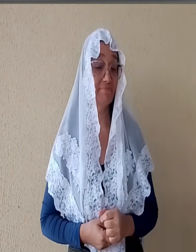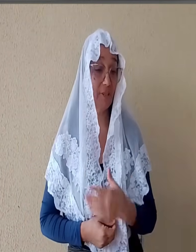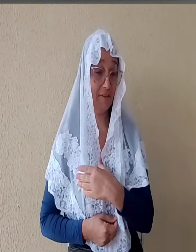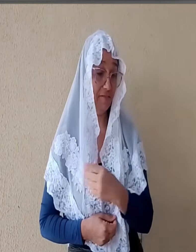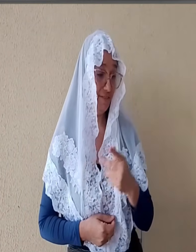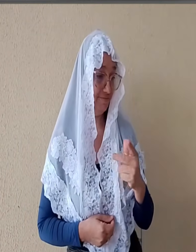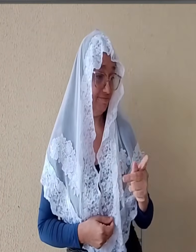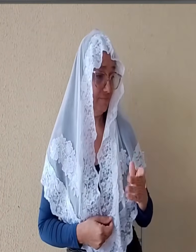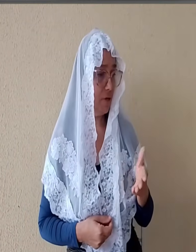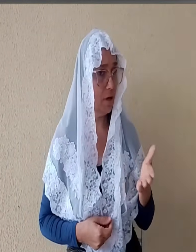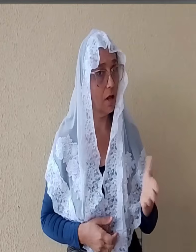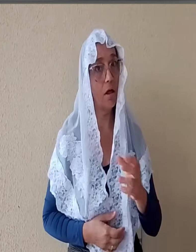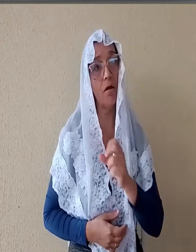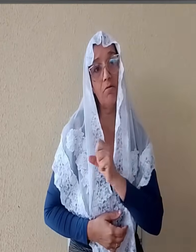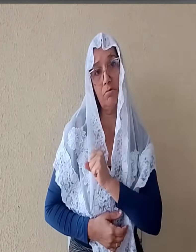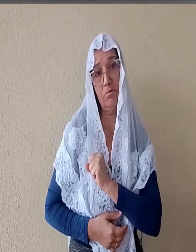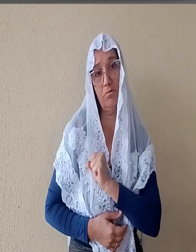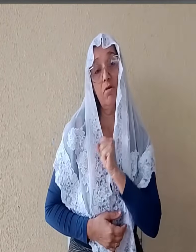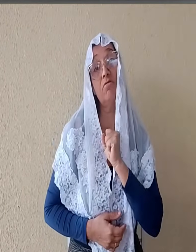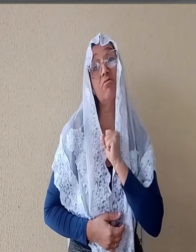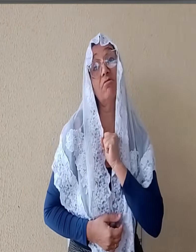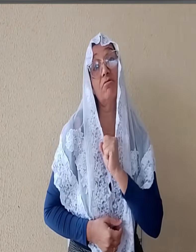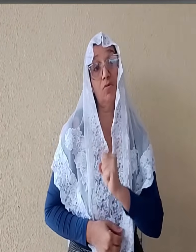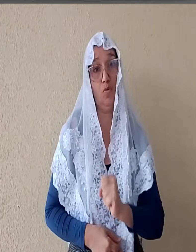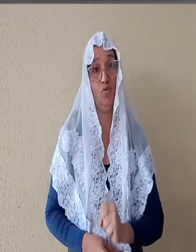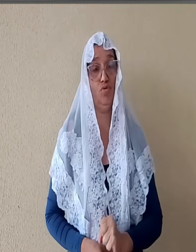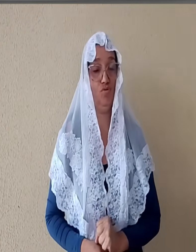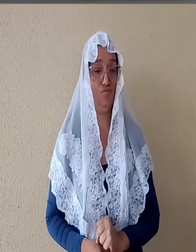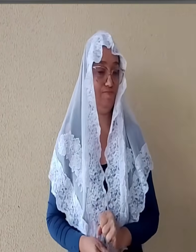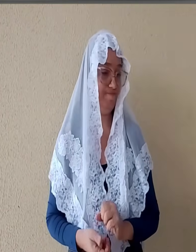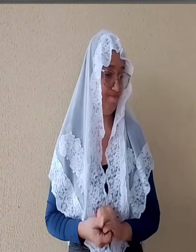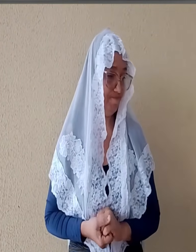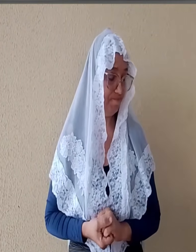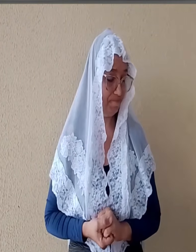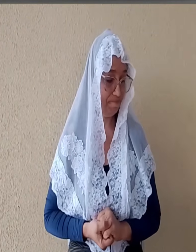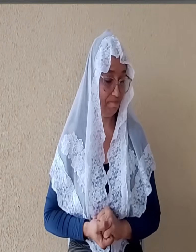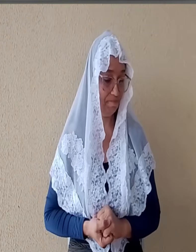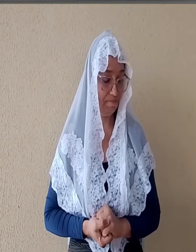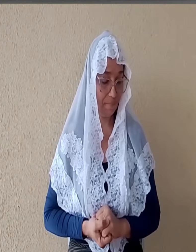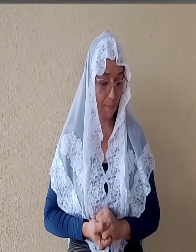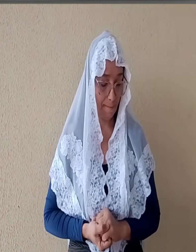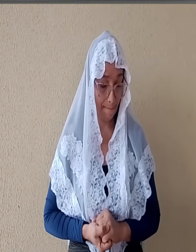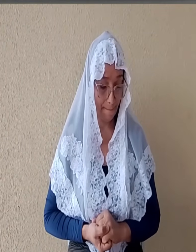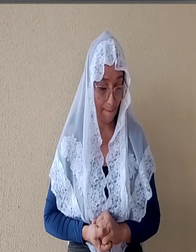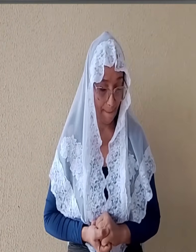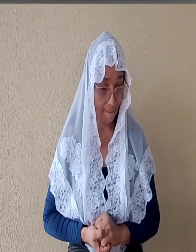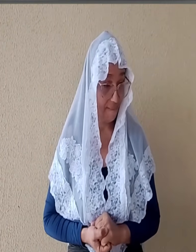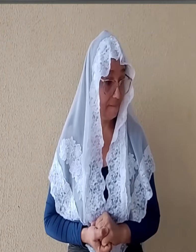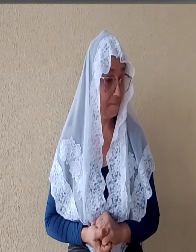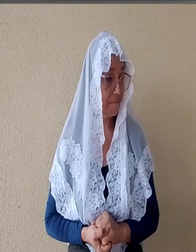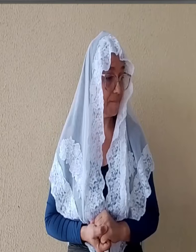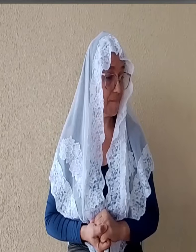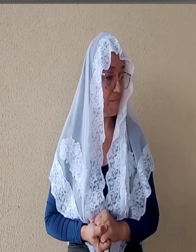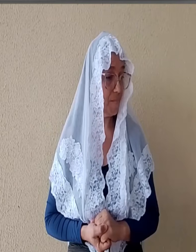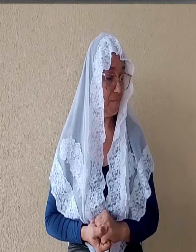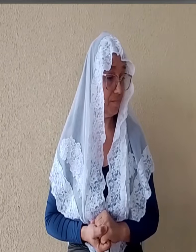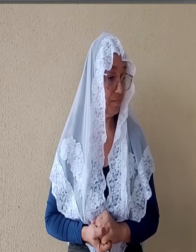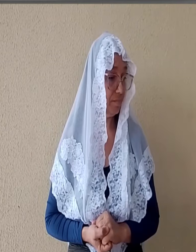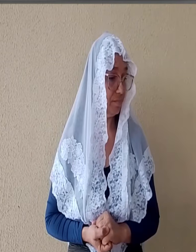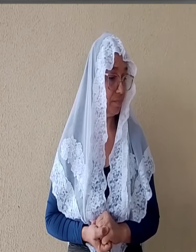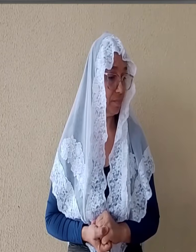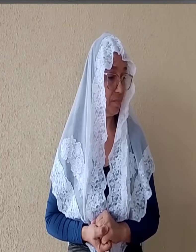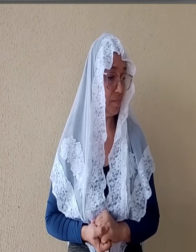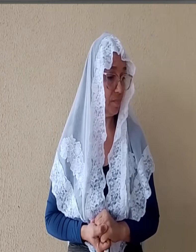João, irmãos. Às vezes ele falou bem assim, meu pai é sacerdote, eu vou trabalhar no sacerdócio. Bendito é o nome do